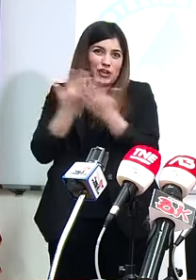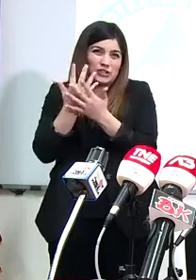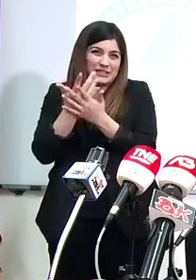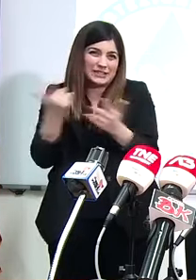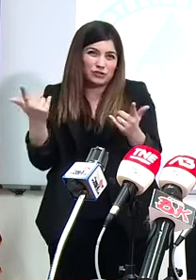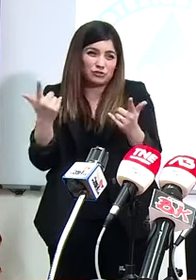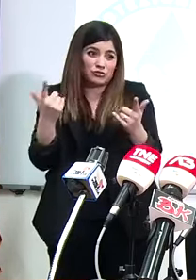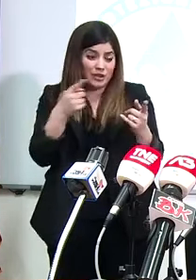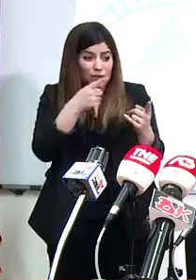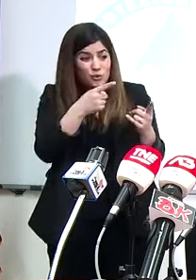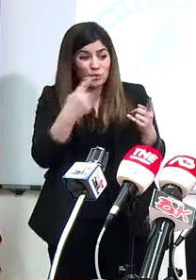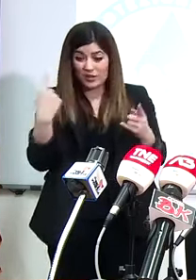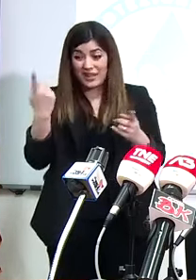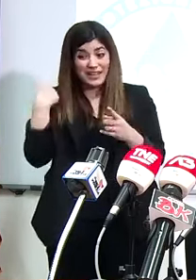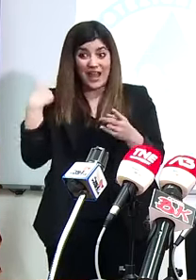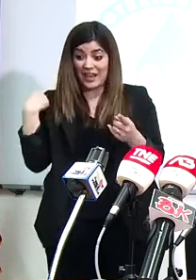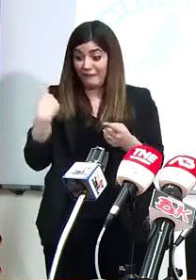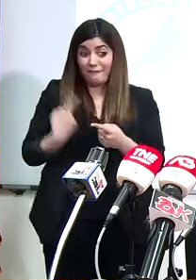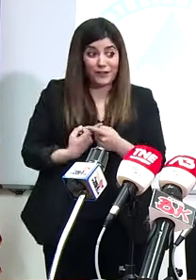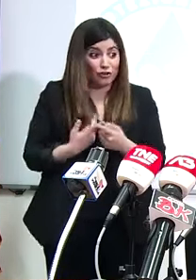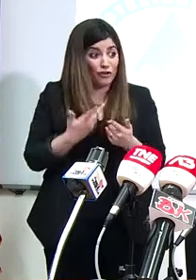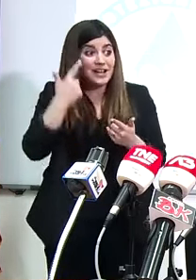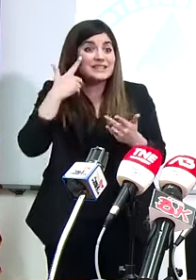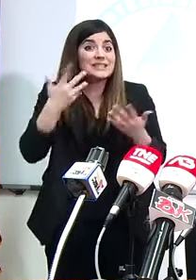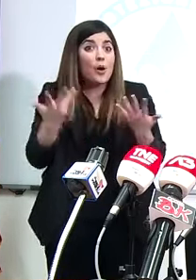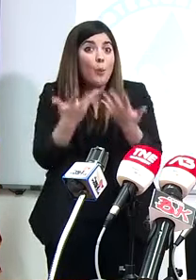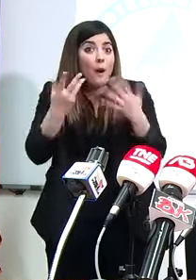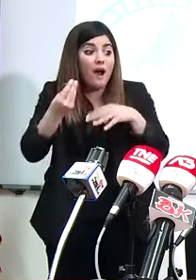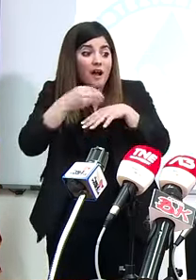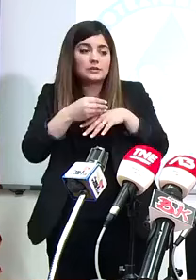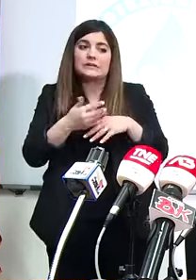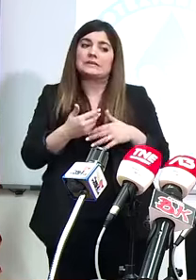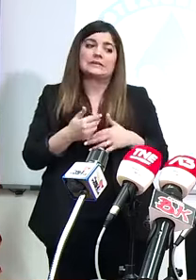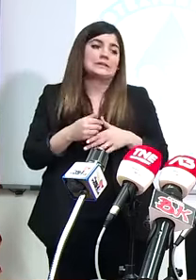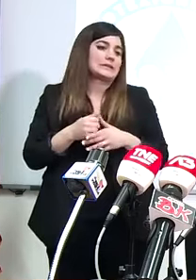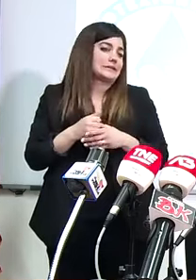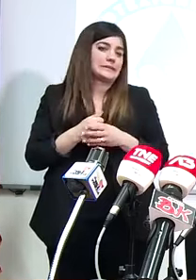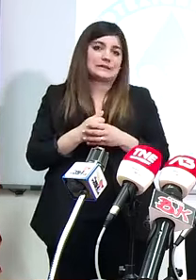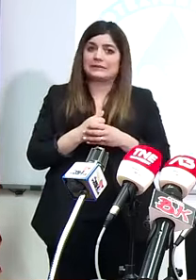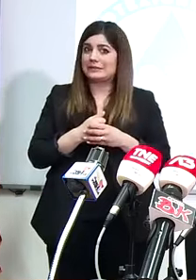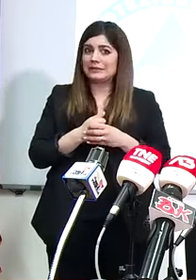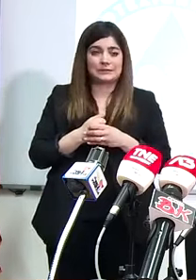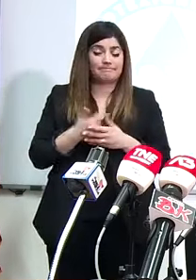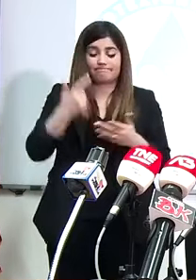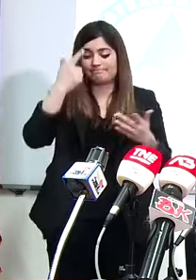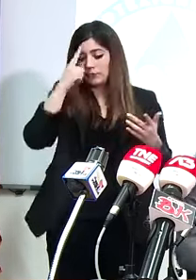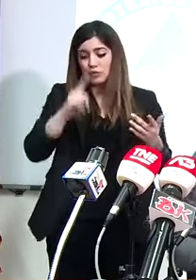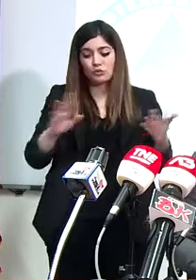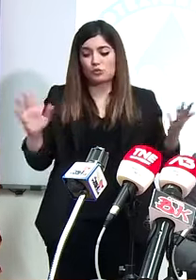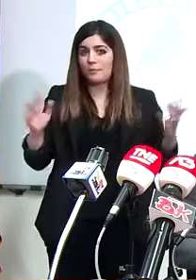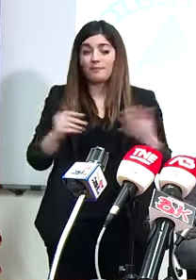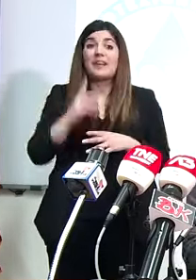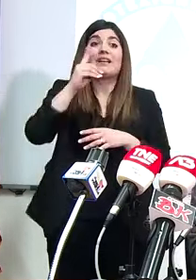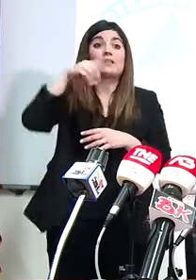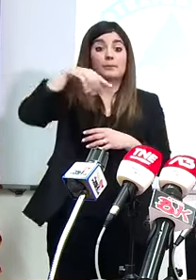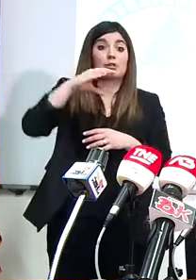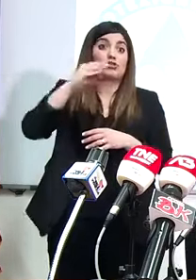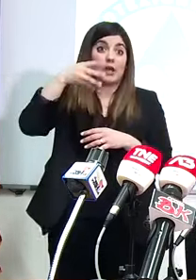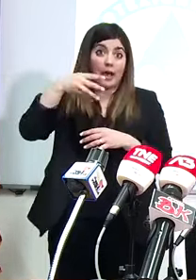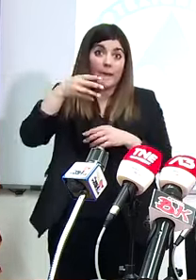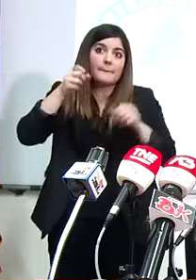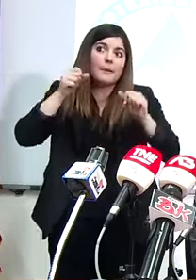solo dirvi che da quello della mia esperienza finché non si rinnoverà il dpcm il modello non cambia può accadere che ci siano delle zone